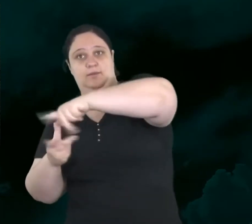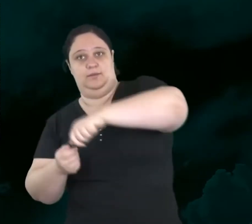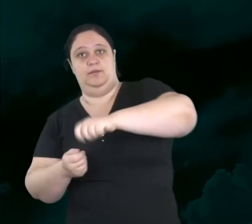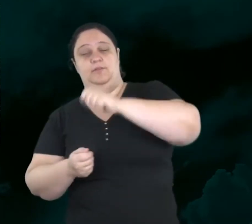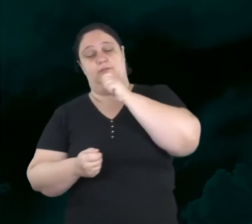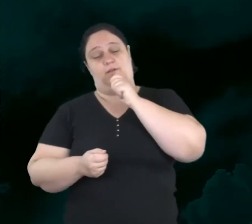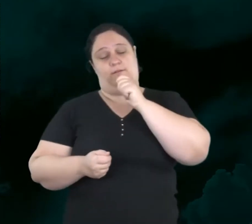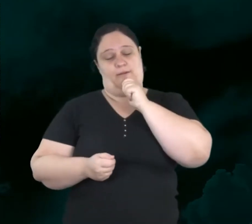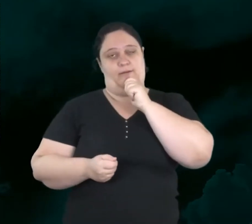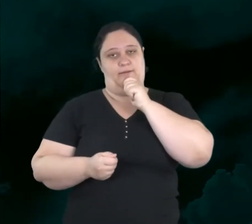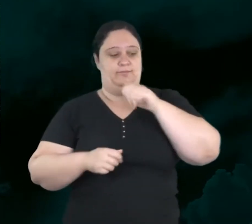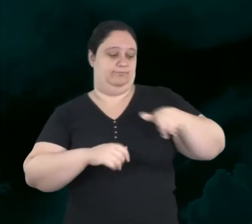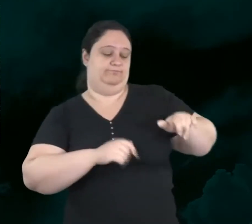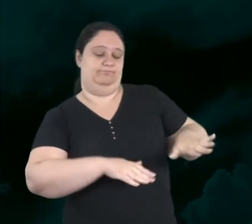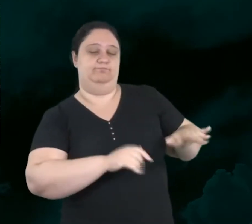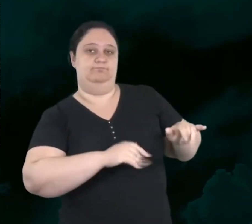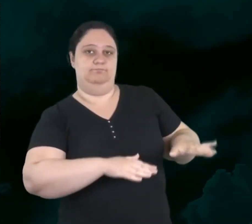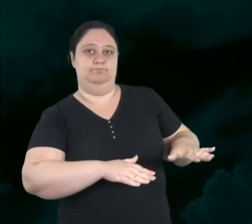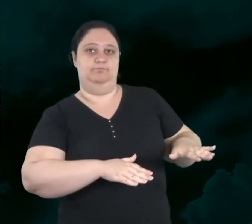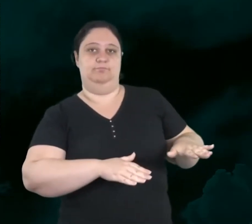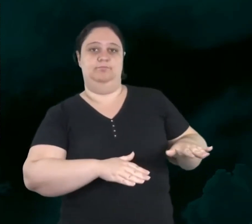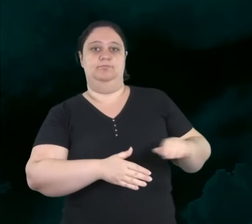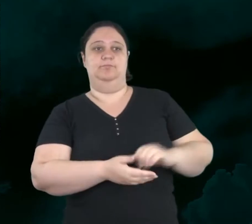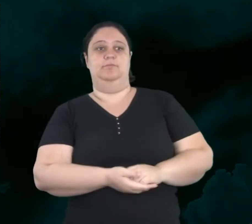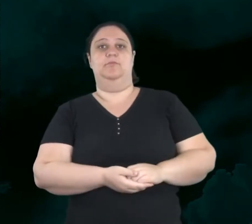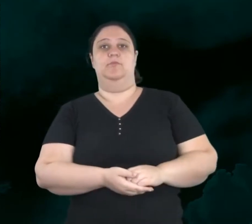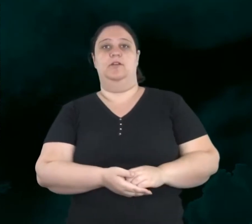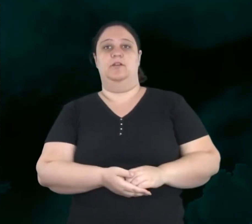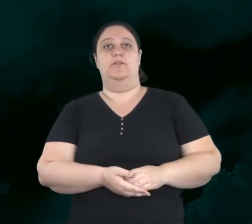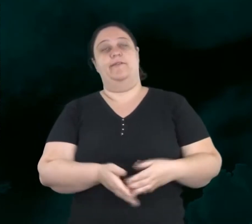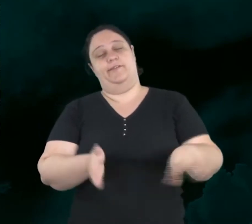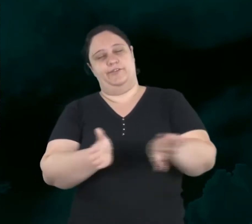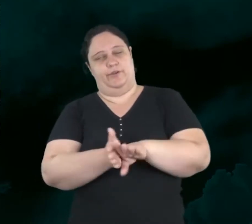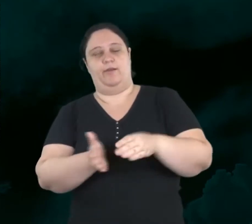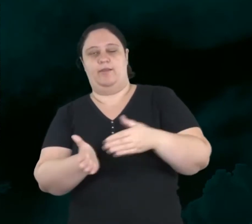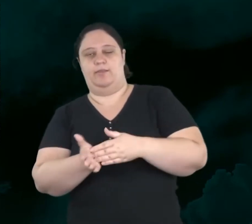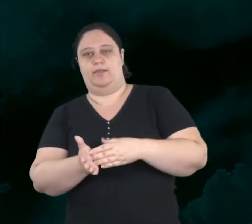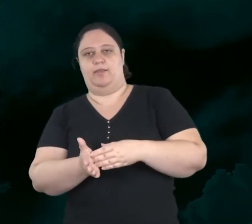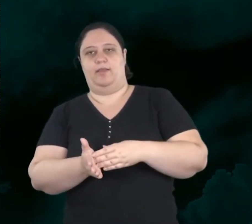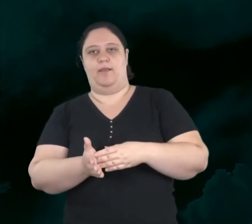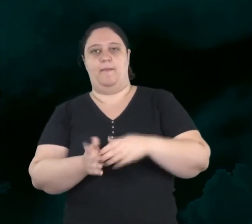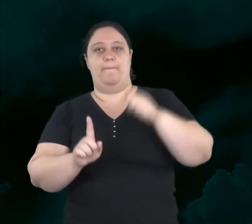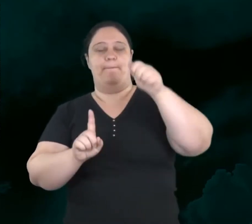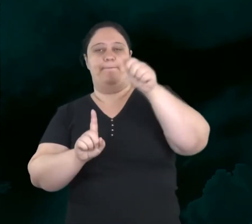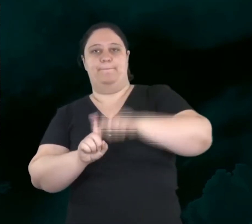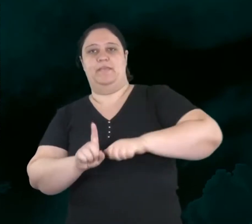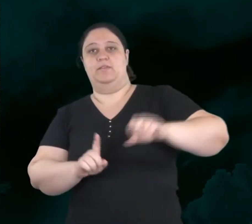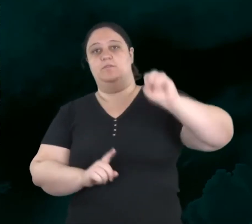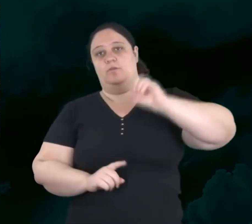de setembro, que vai se estender para outubro, porque ainda faltavam,